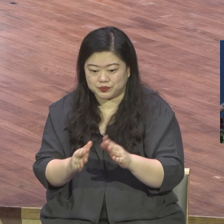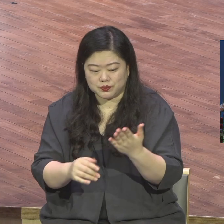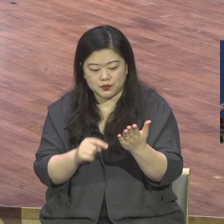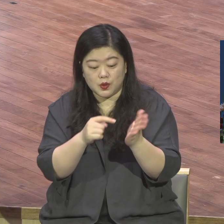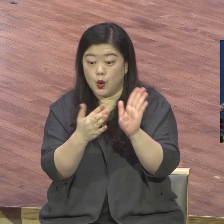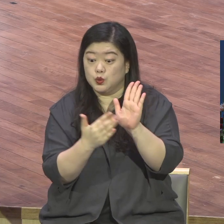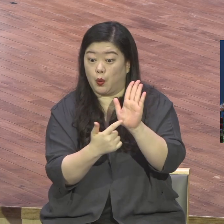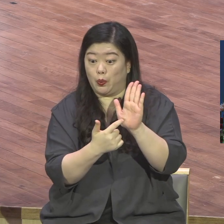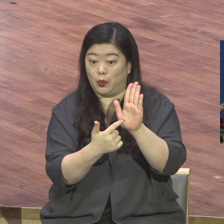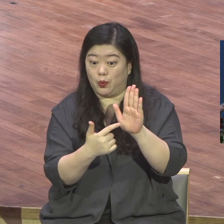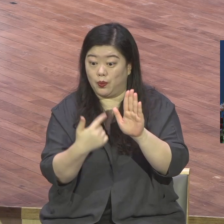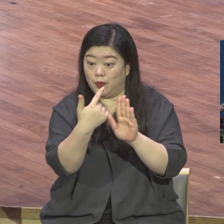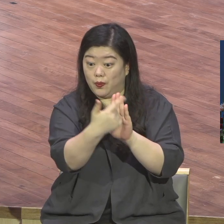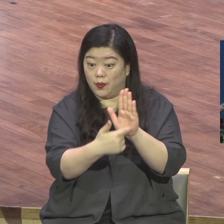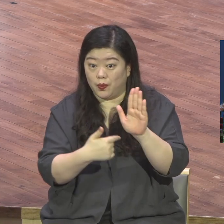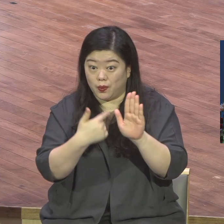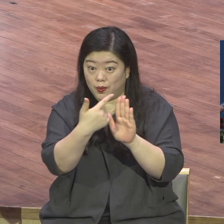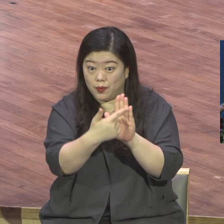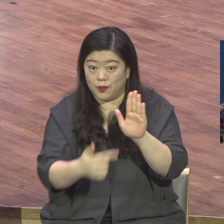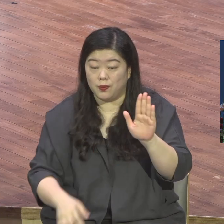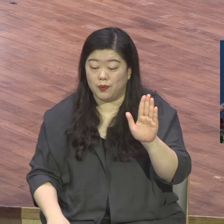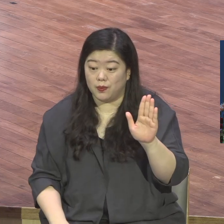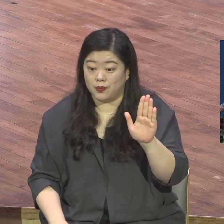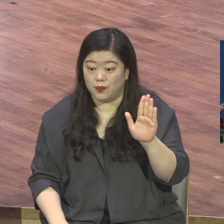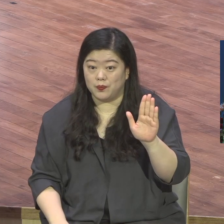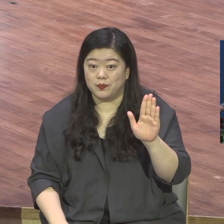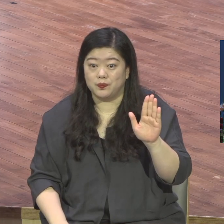손바닥보다 조금밖에 안 큰데